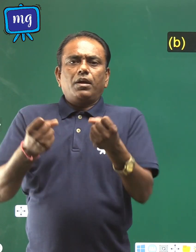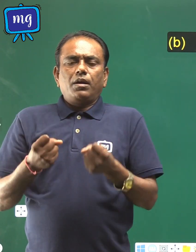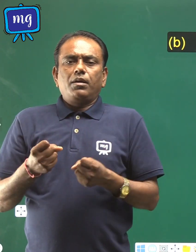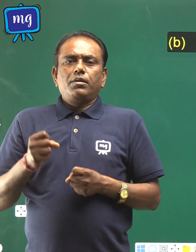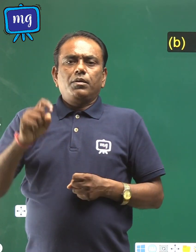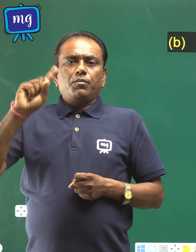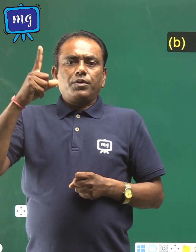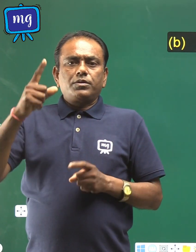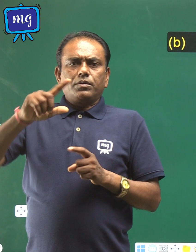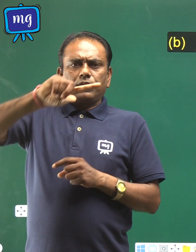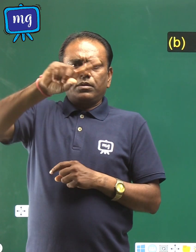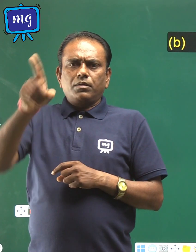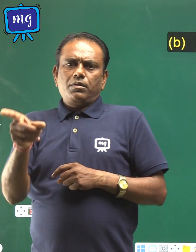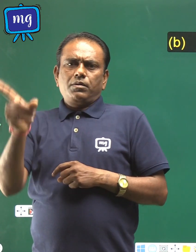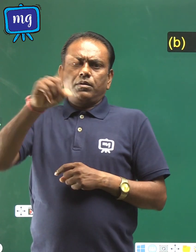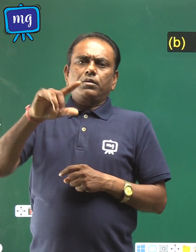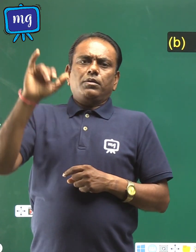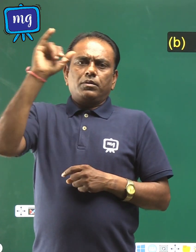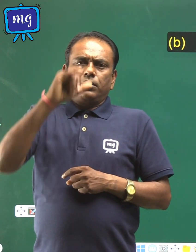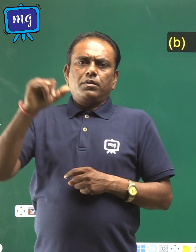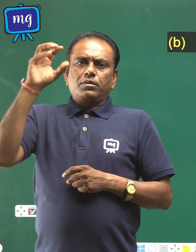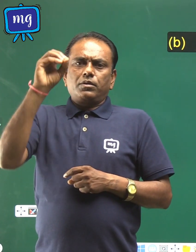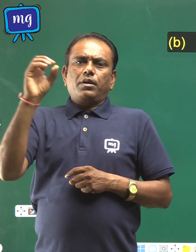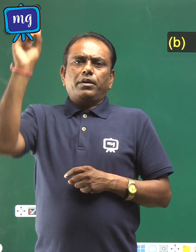तो पहला चाप काटेंगे वो 60 डिग्री का,